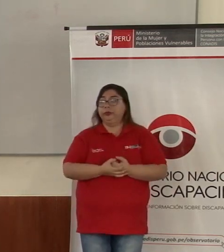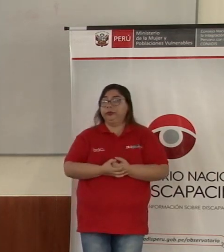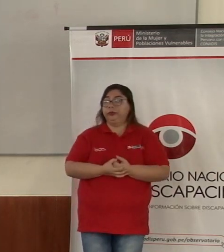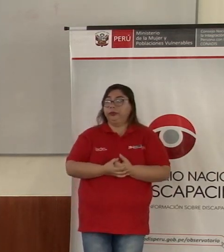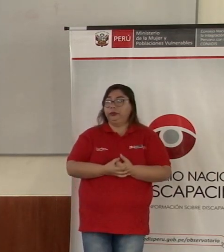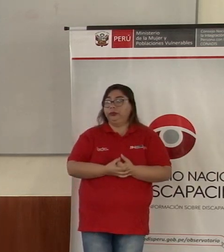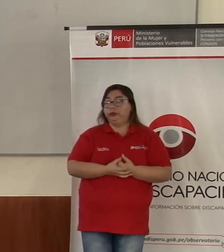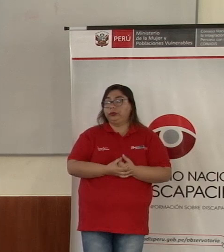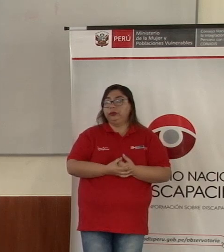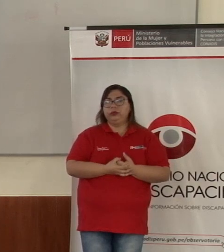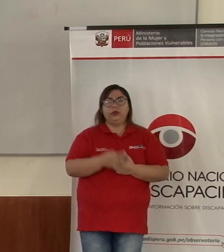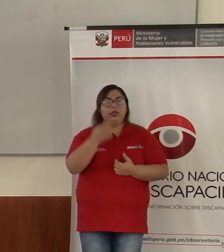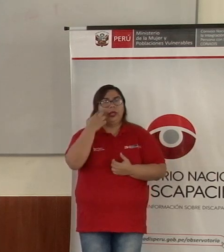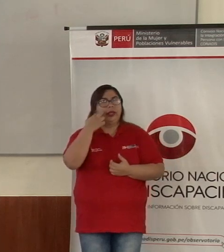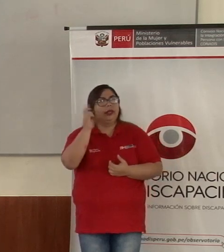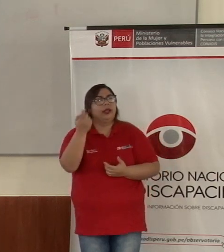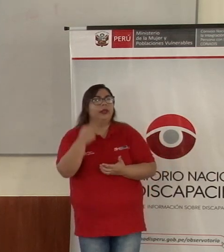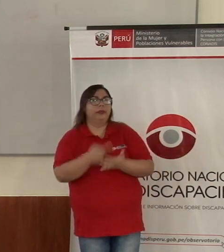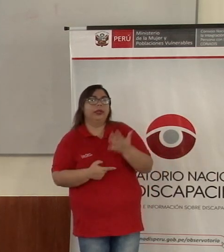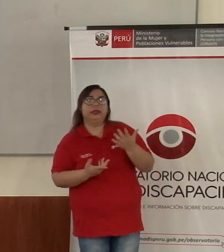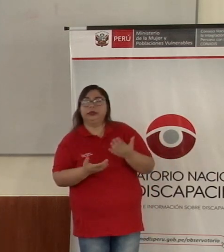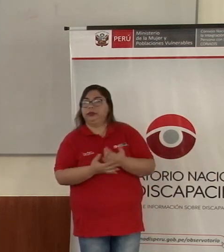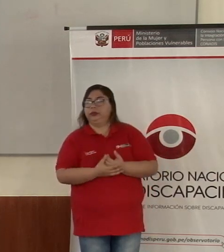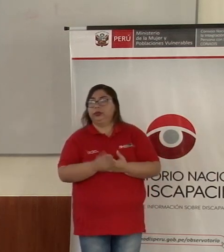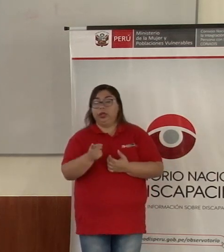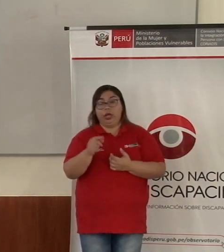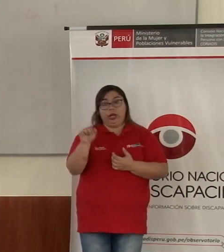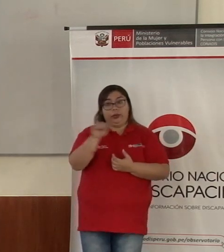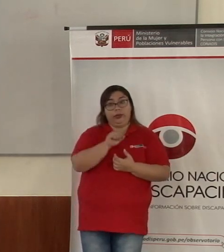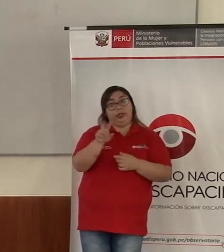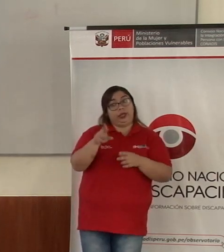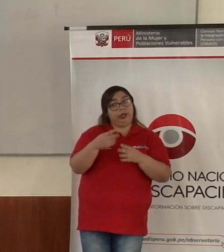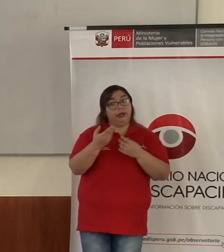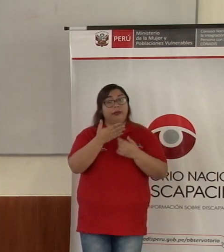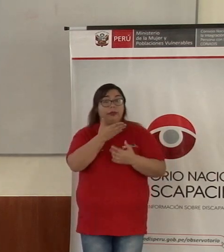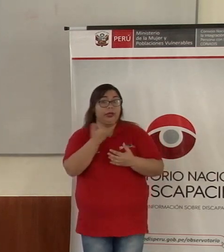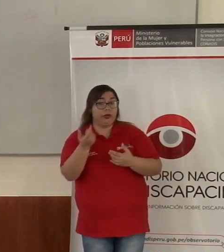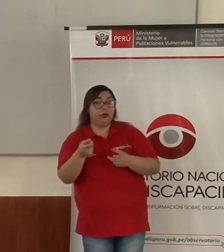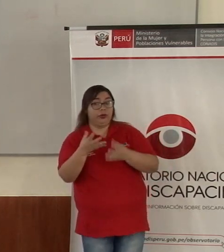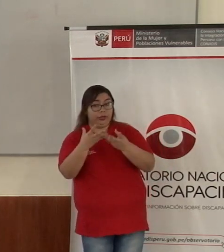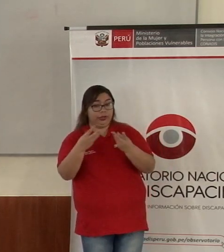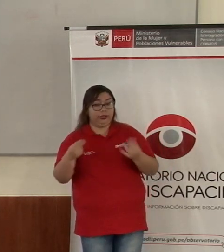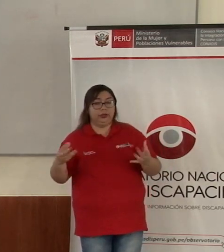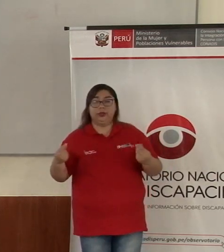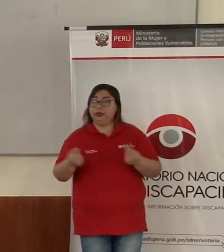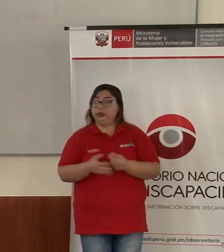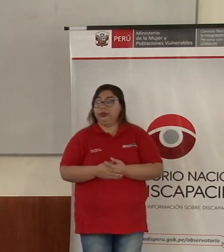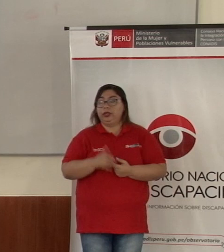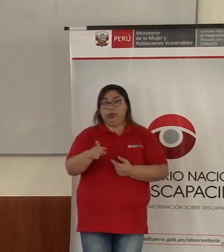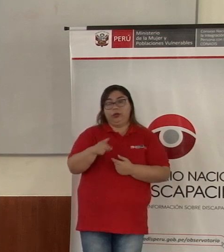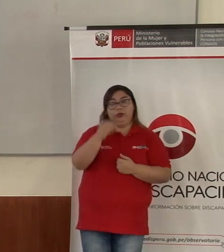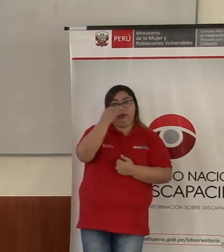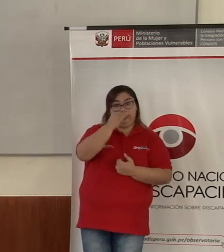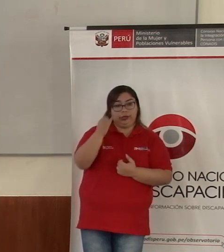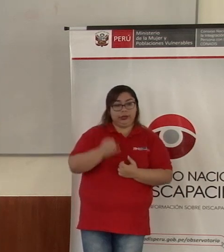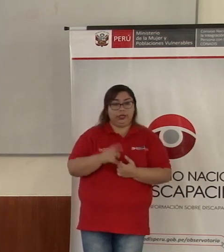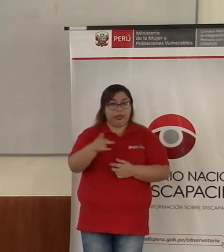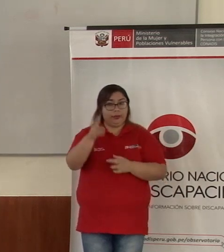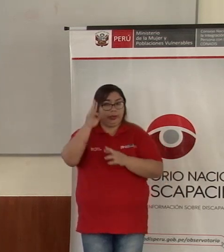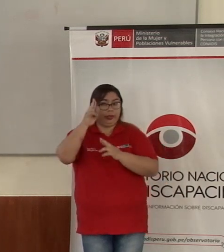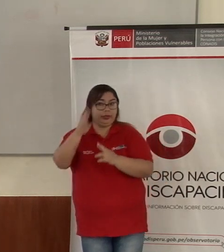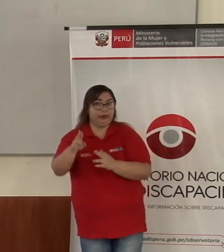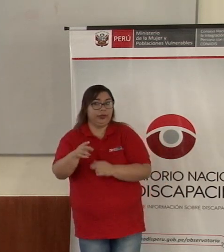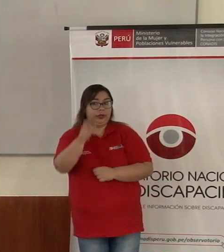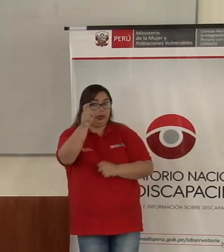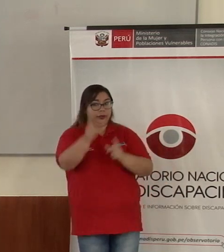¿no? ¿Qué es lo que sucede? Para manejar mejor las cosas y en un esquema de respeto hacia